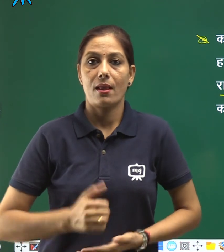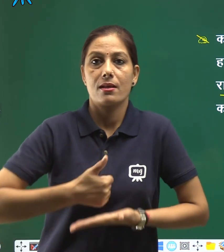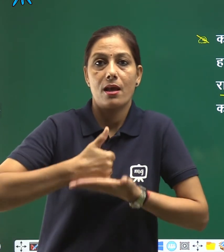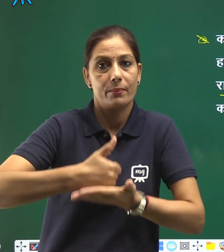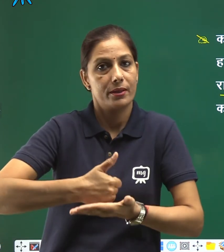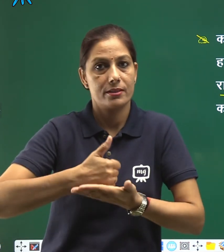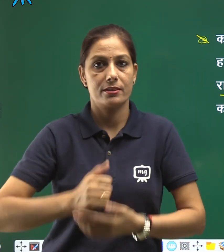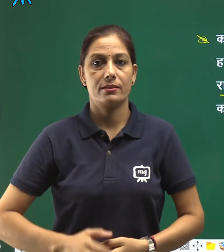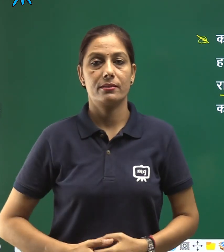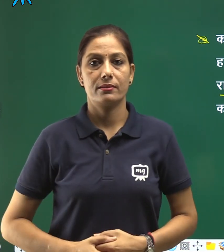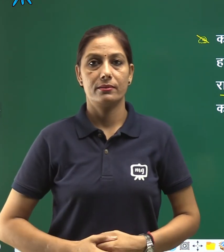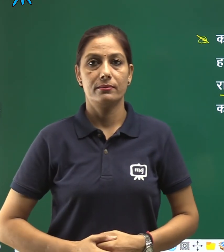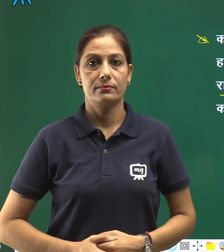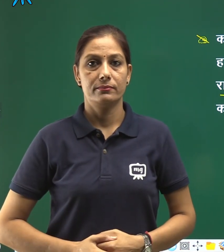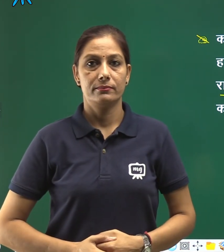सहयोग करना चाहिए।